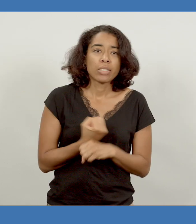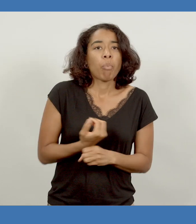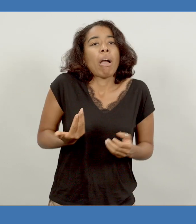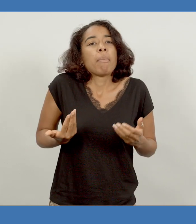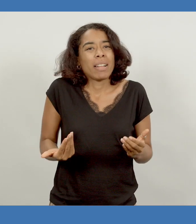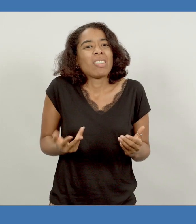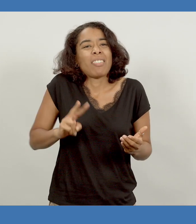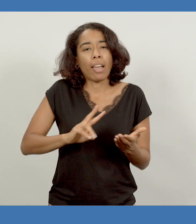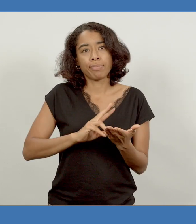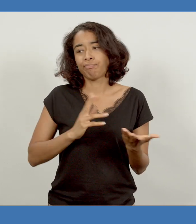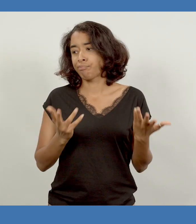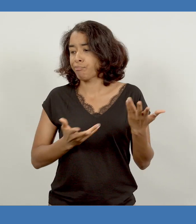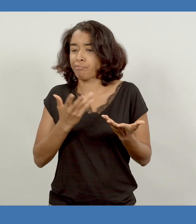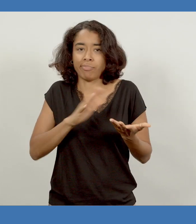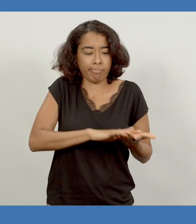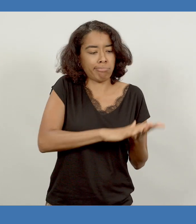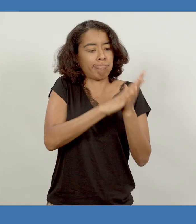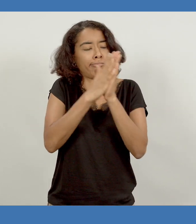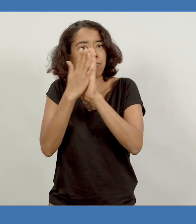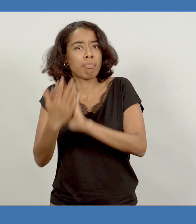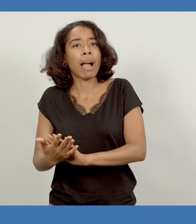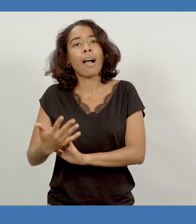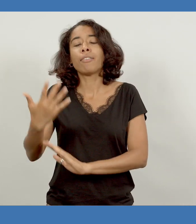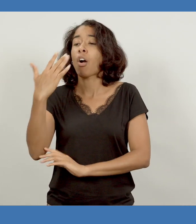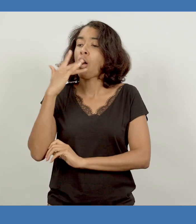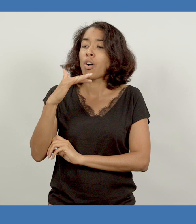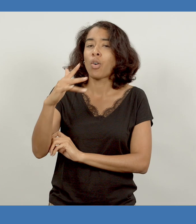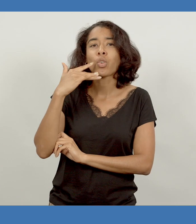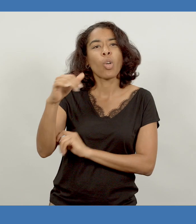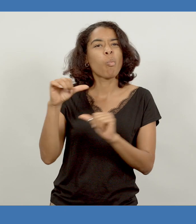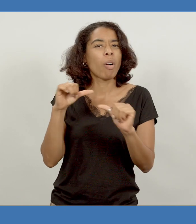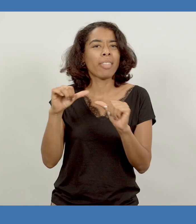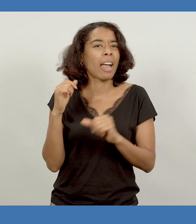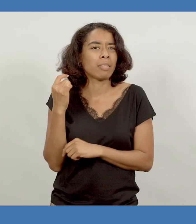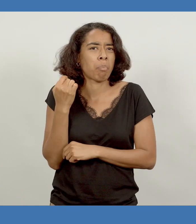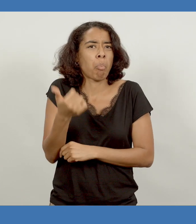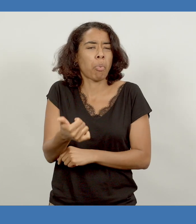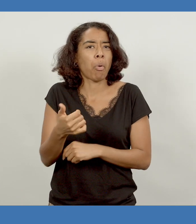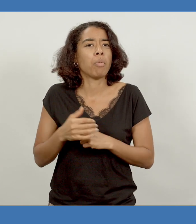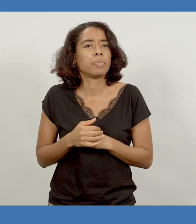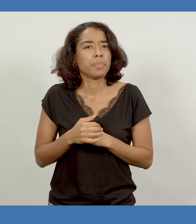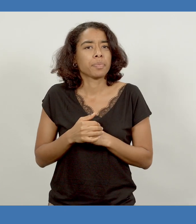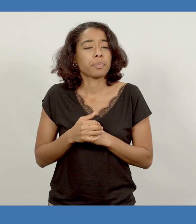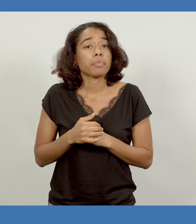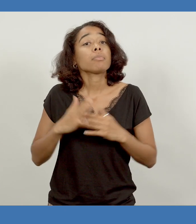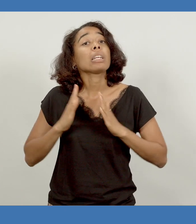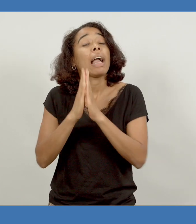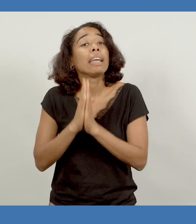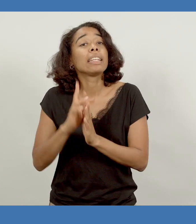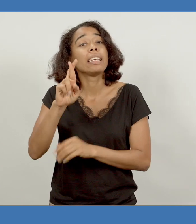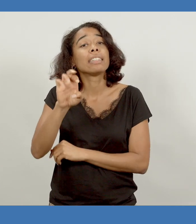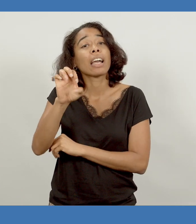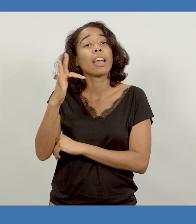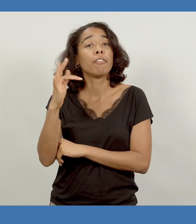ces psaumes ont été changés et transformés en chants et en louanges modernes.